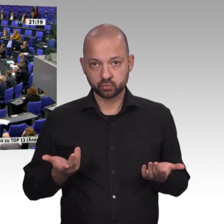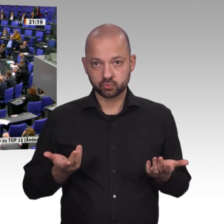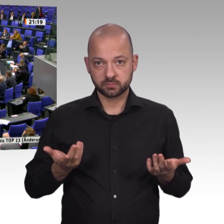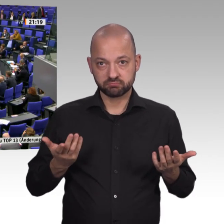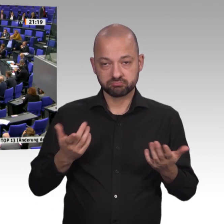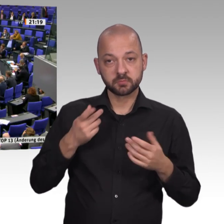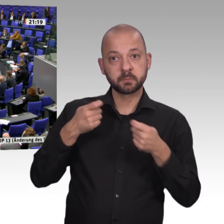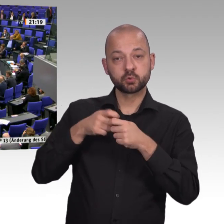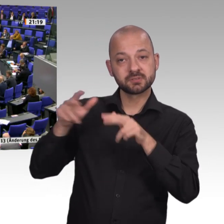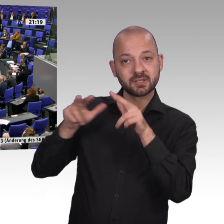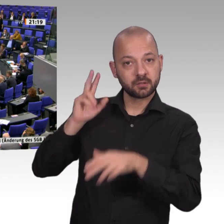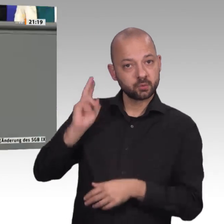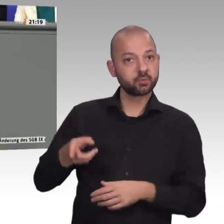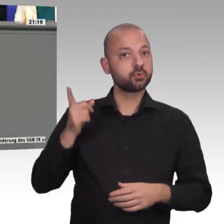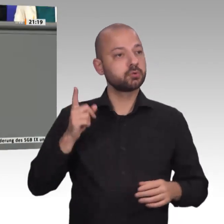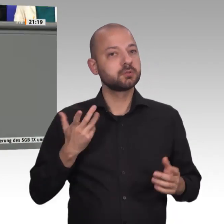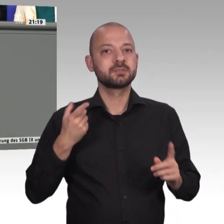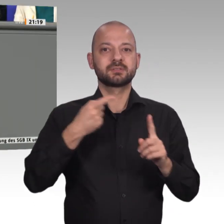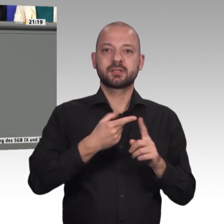Schauen wir uns die Situation in Deutschland an